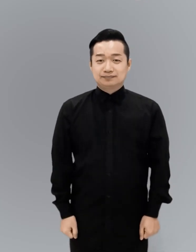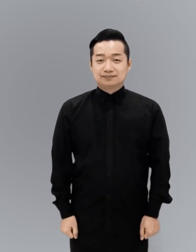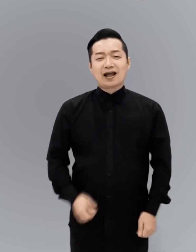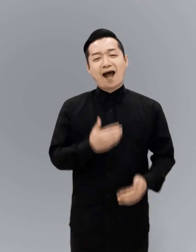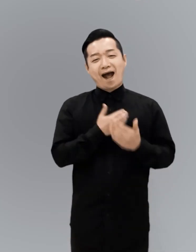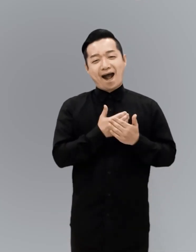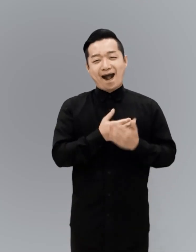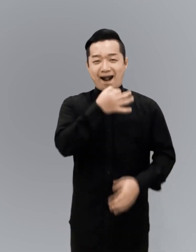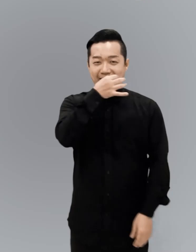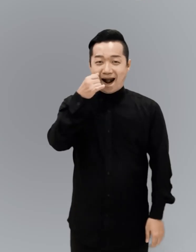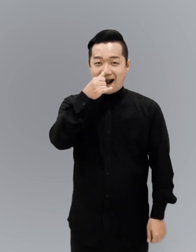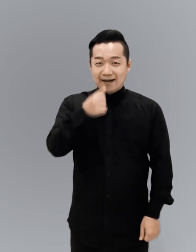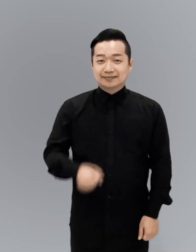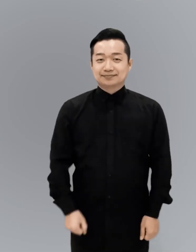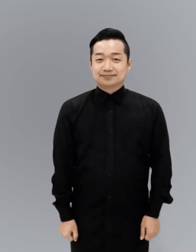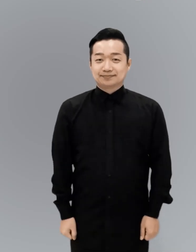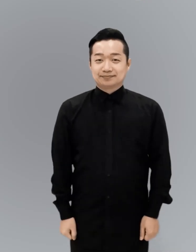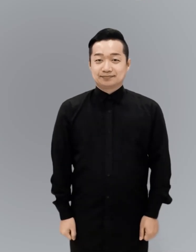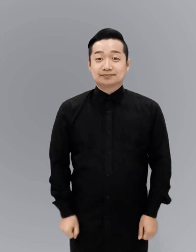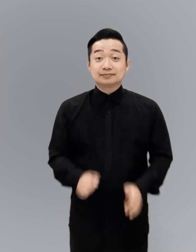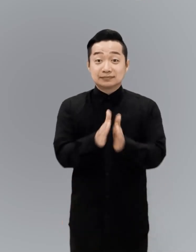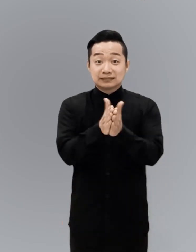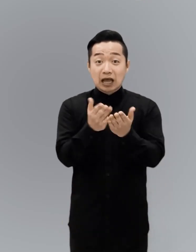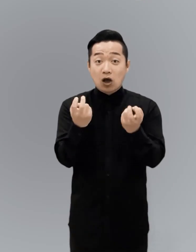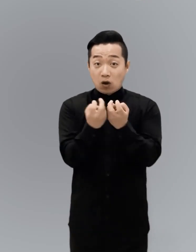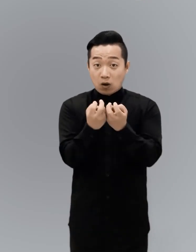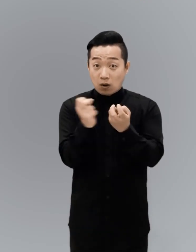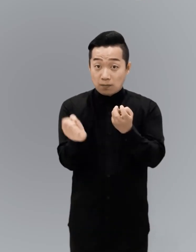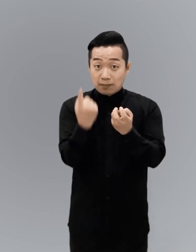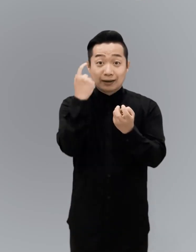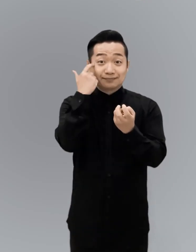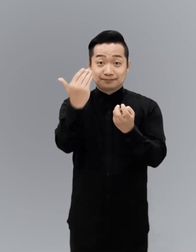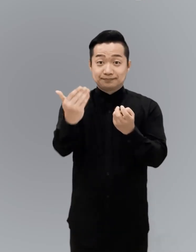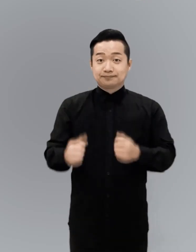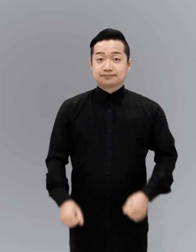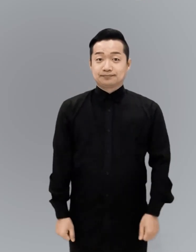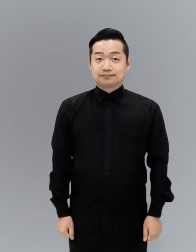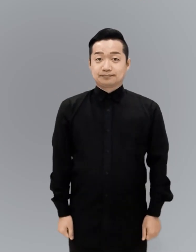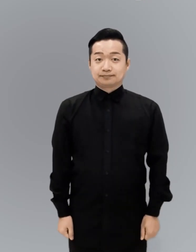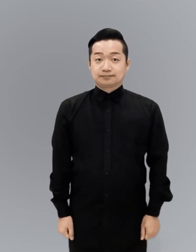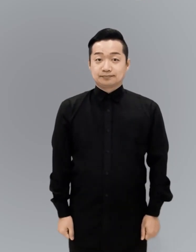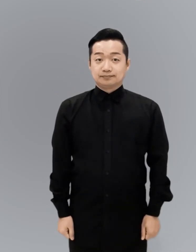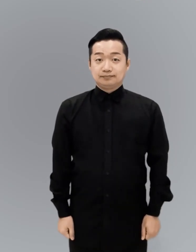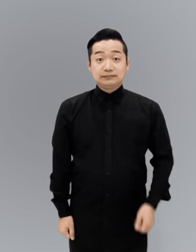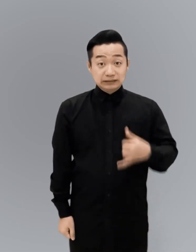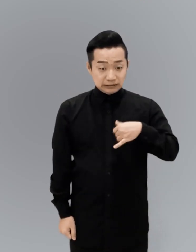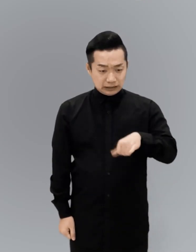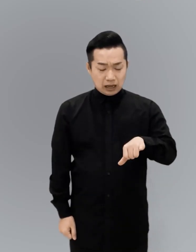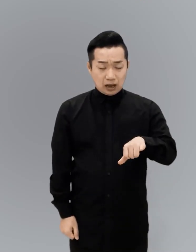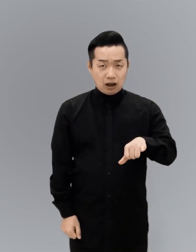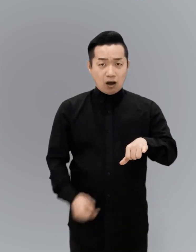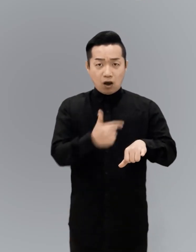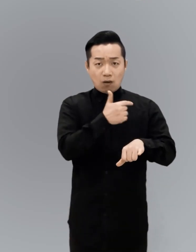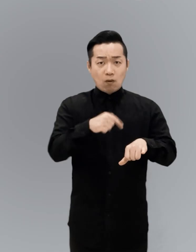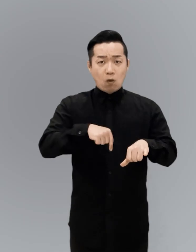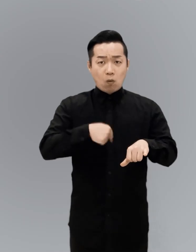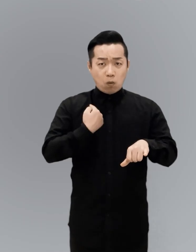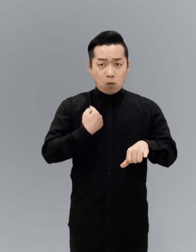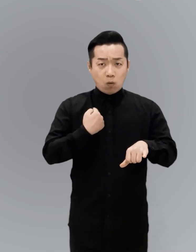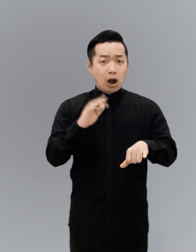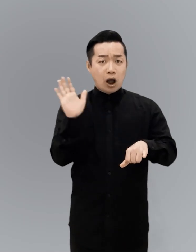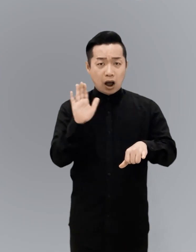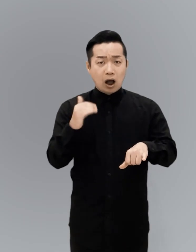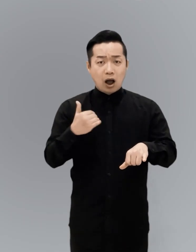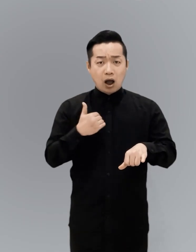되고 설레입니다. 이 책은 어떻게 만들게 되셨어요? 아이가 너무 스스로 하고 있지 않고